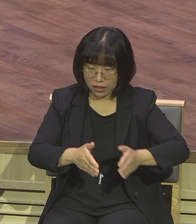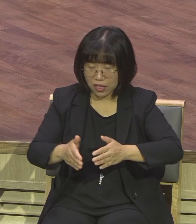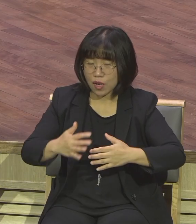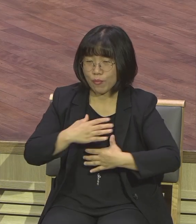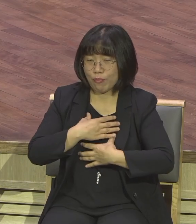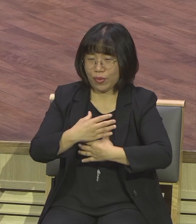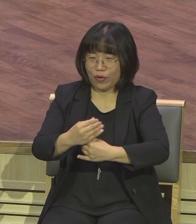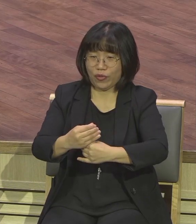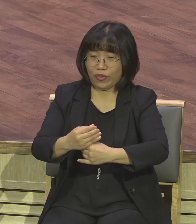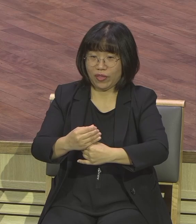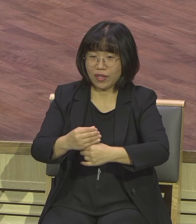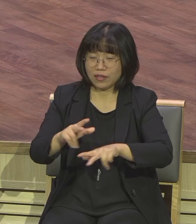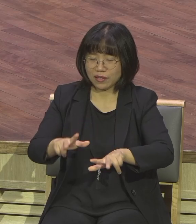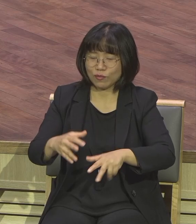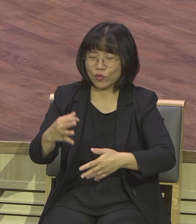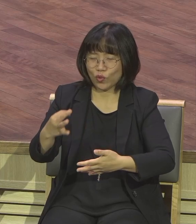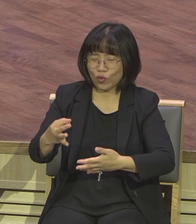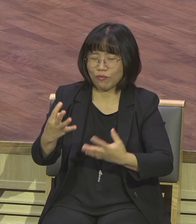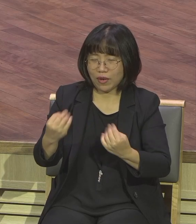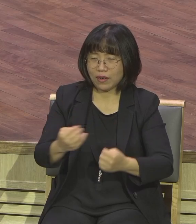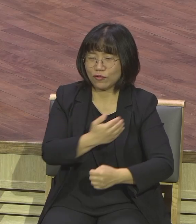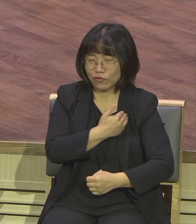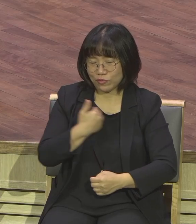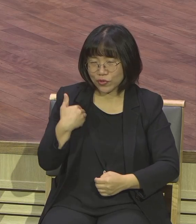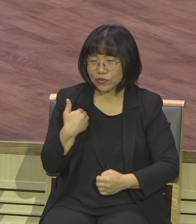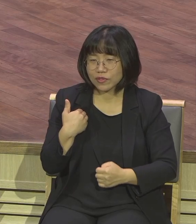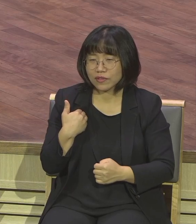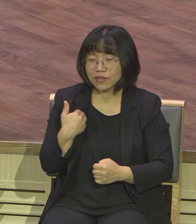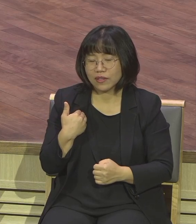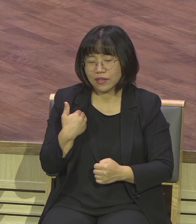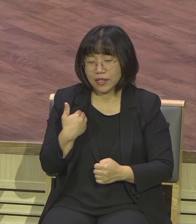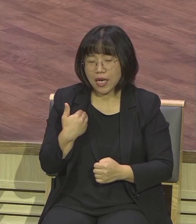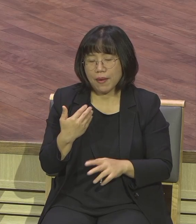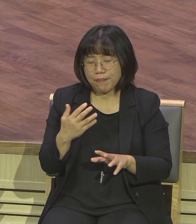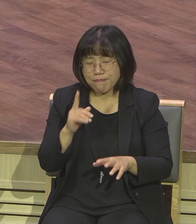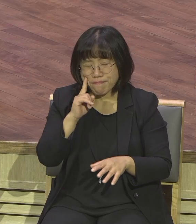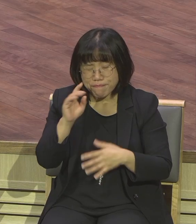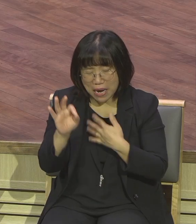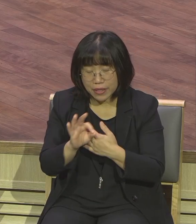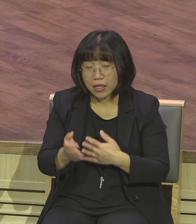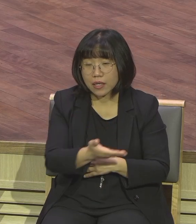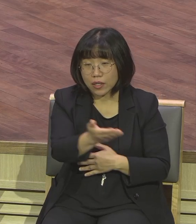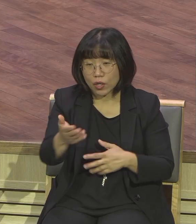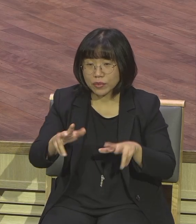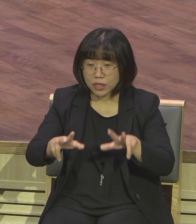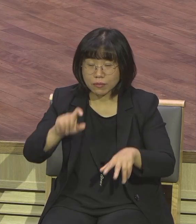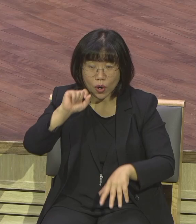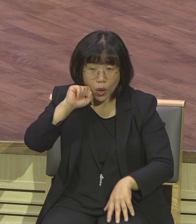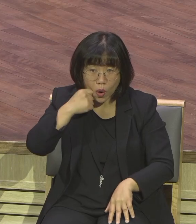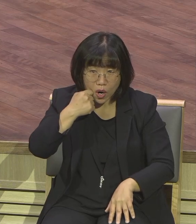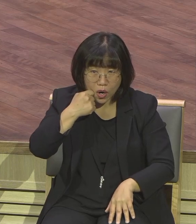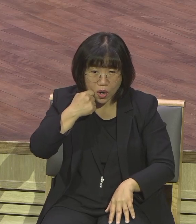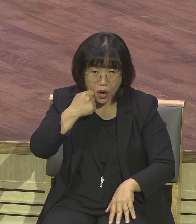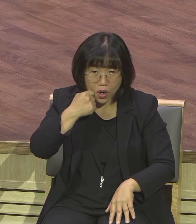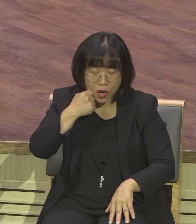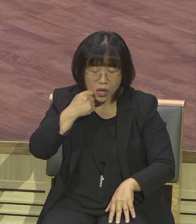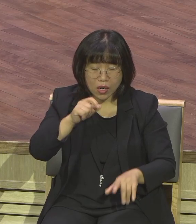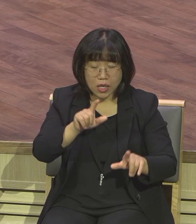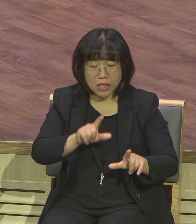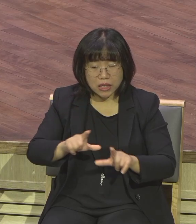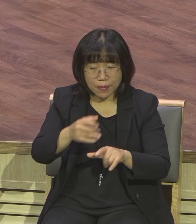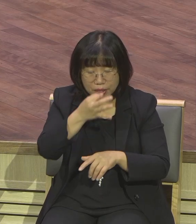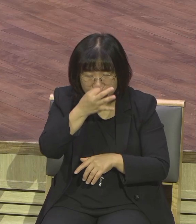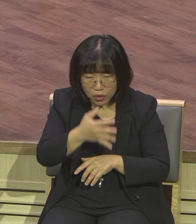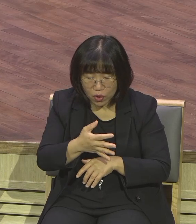있습니까? 돈이 없습니까? 여러분 어려운 문제 있습니까? 테스트입니다. 테스트. 아멘. 테스트하고 있어요 지금.